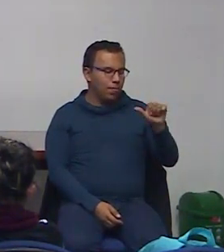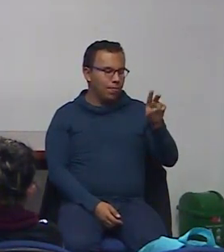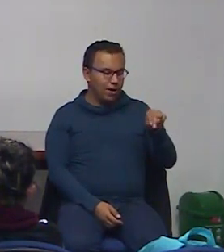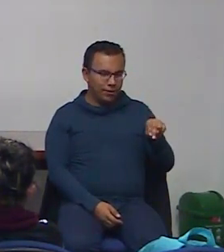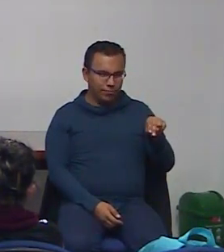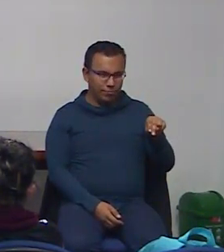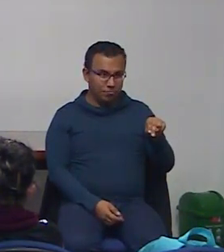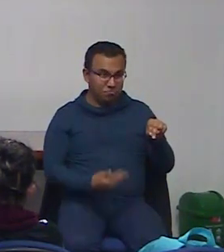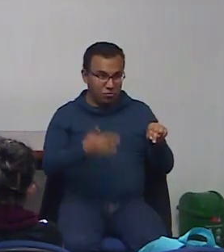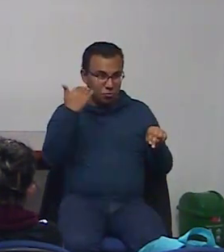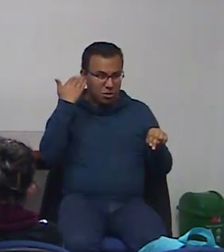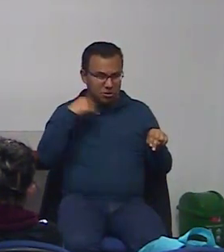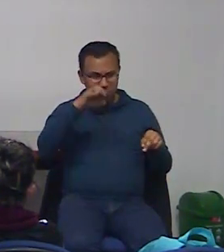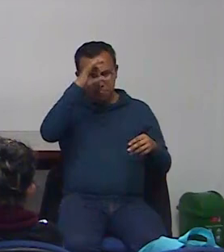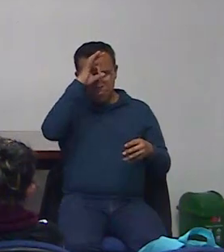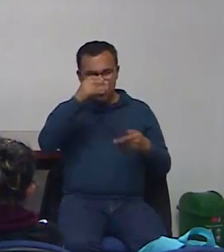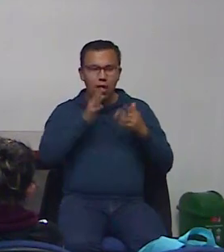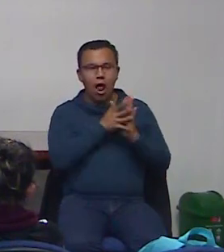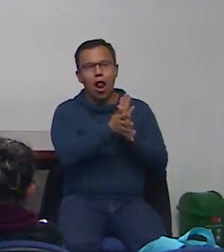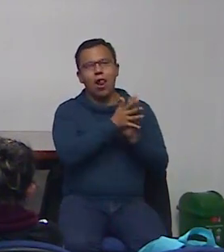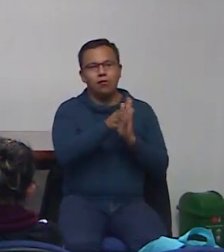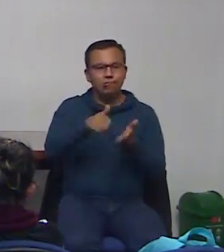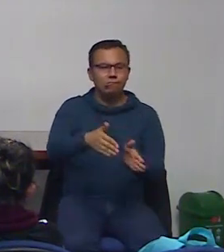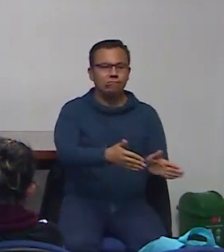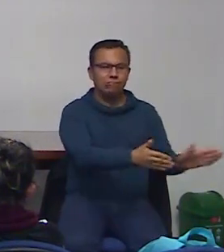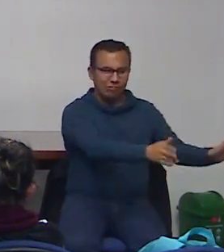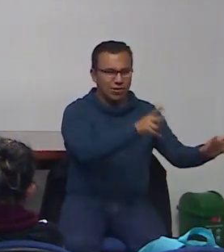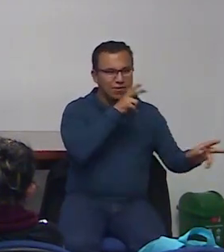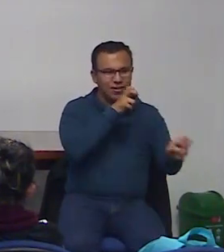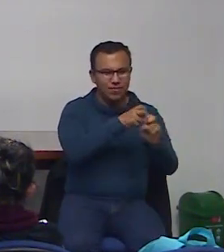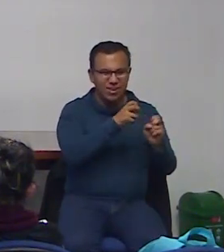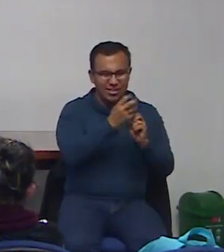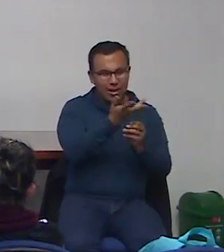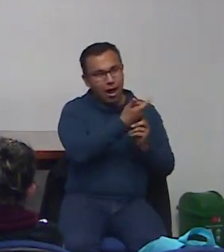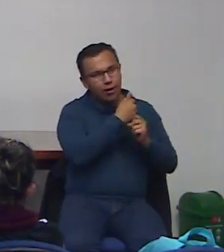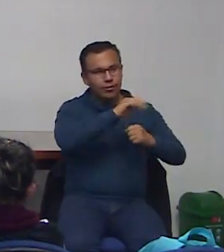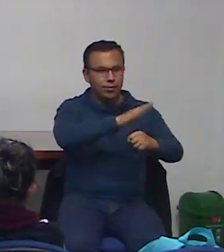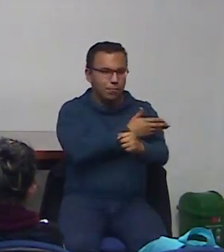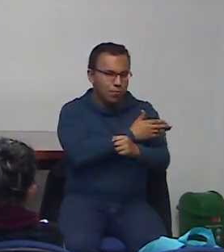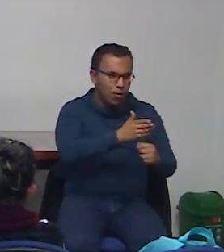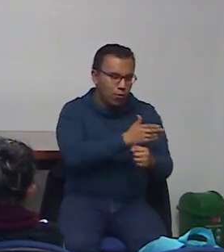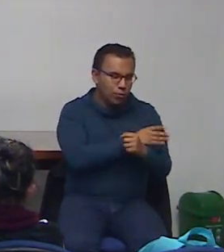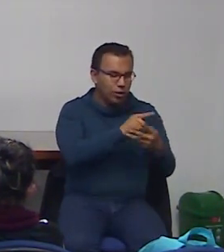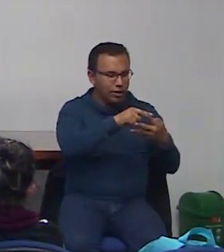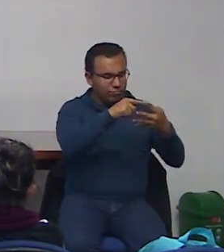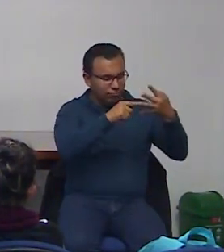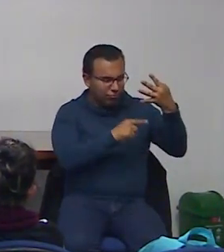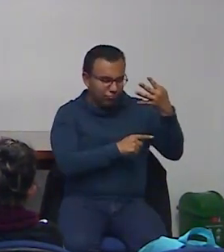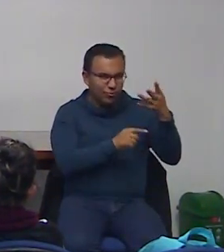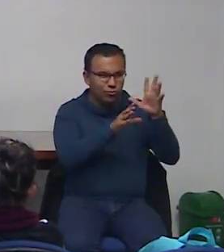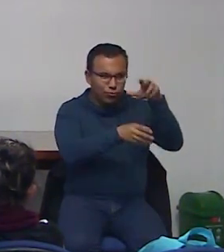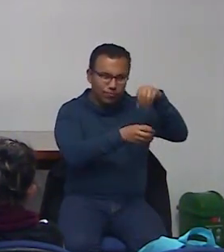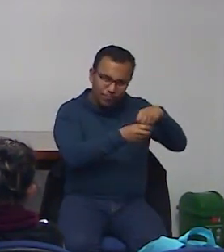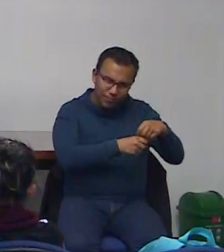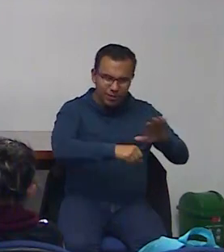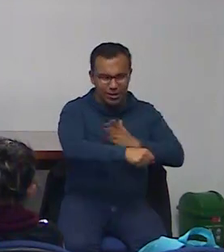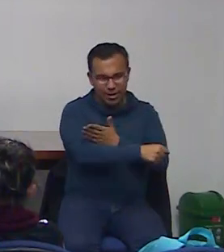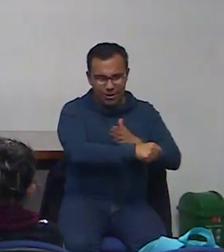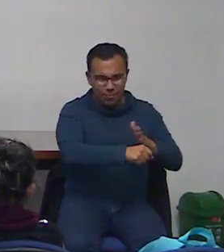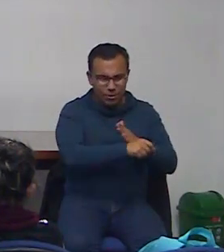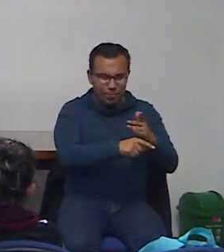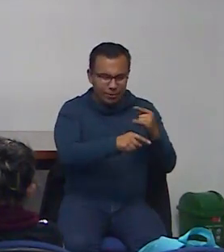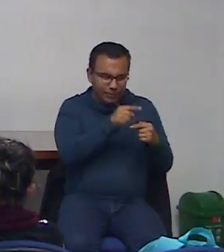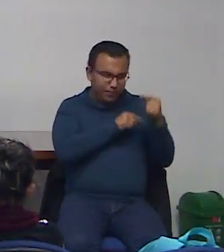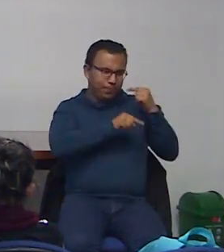lo que pasa es que no me voy a no voy a empezar a hablar de eso porque es complejo pora empezar a mirar la armonía y el timbre y todas esas cosas pero me voy atrás un